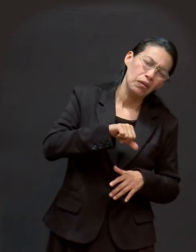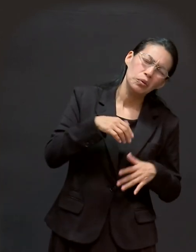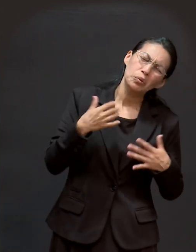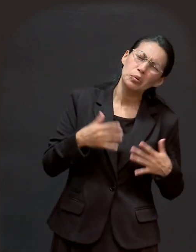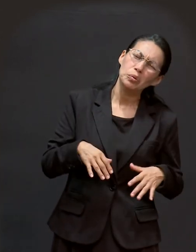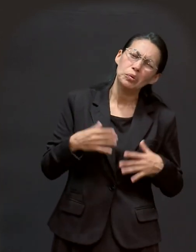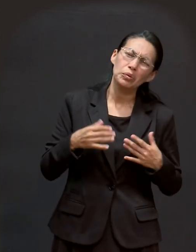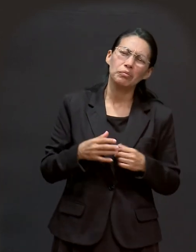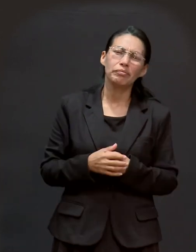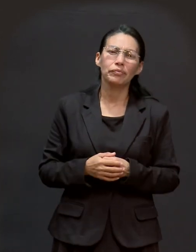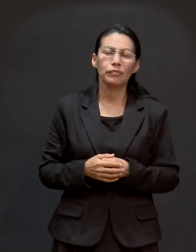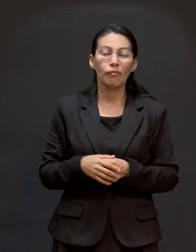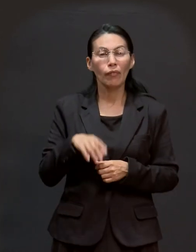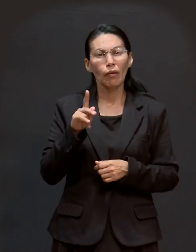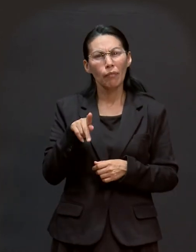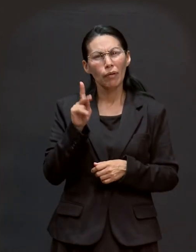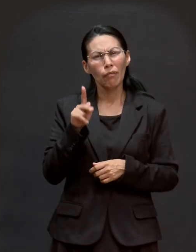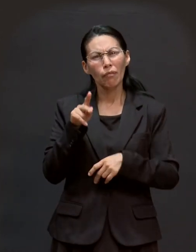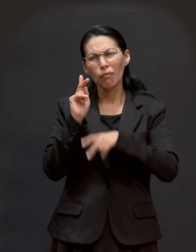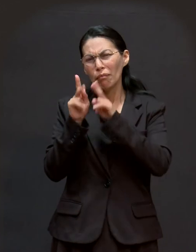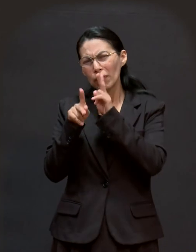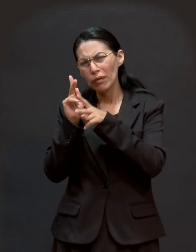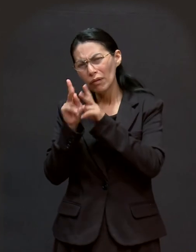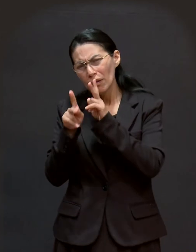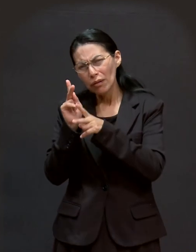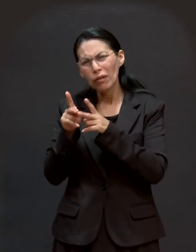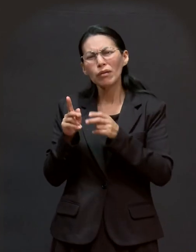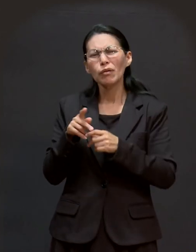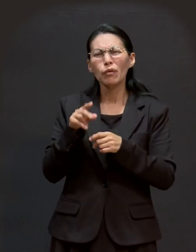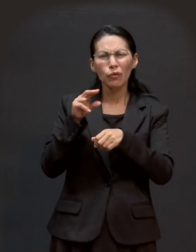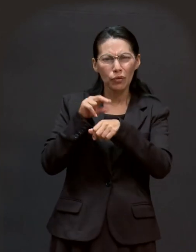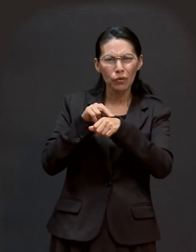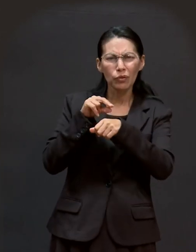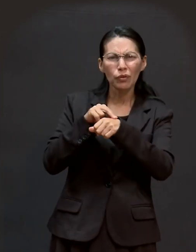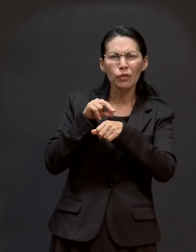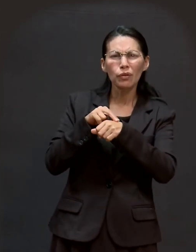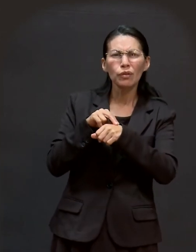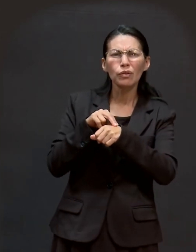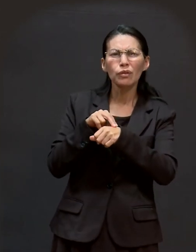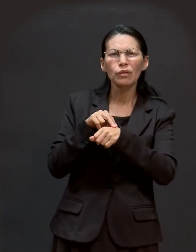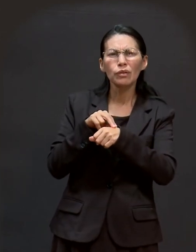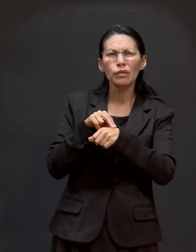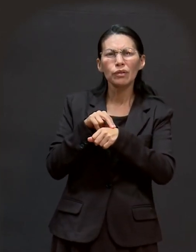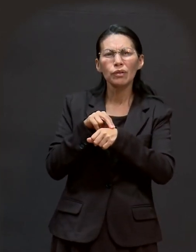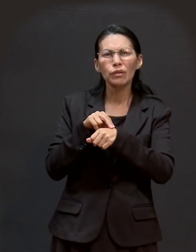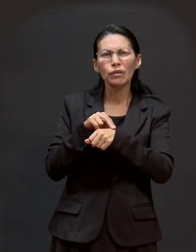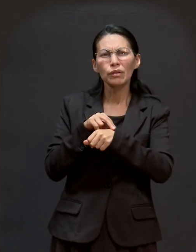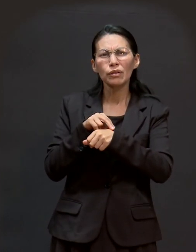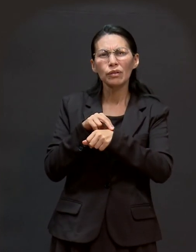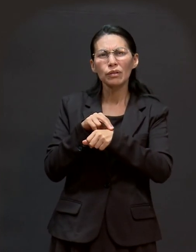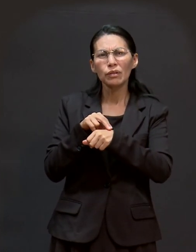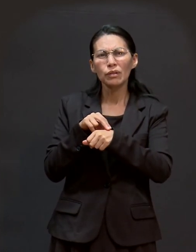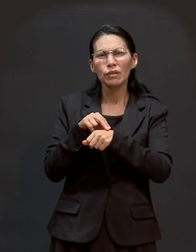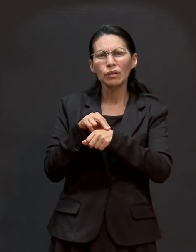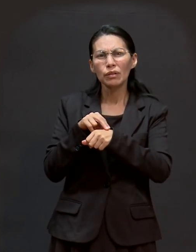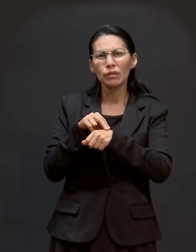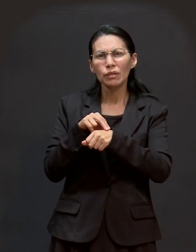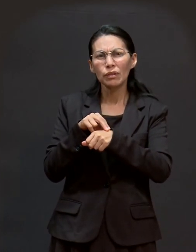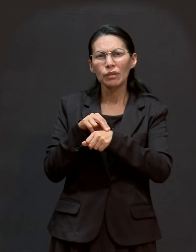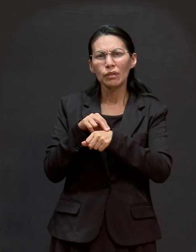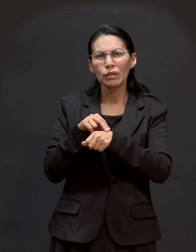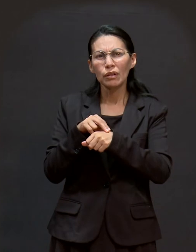pero cuando estábamos conversando con sobre el diagnóstico de mi esposa con el doctor este